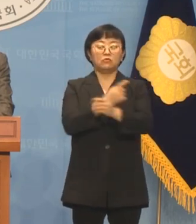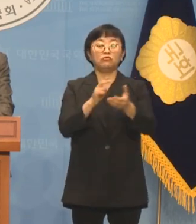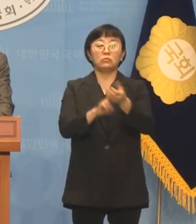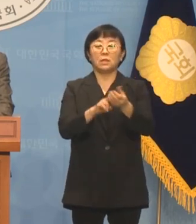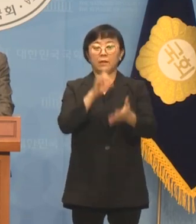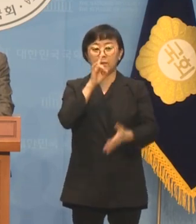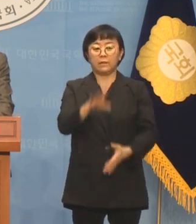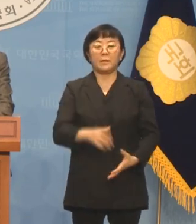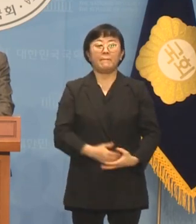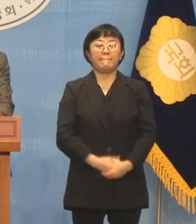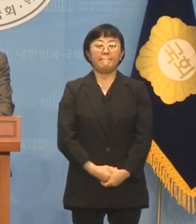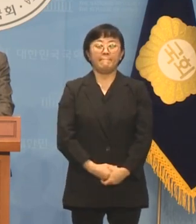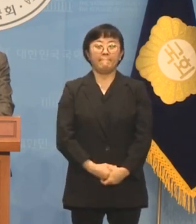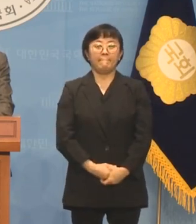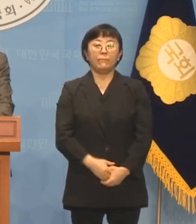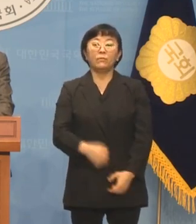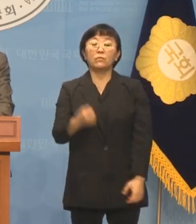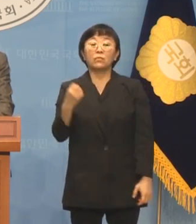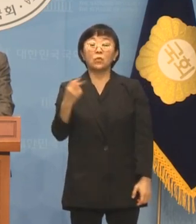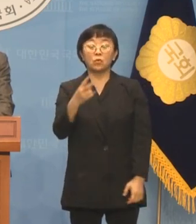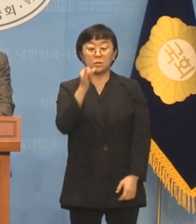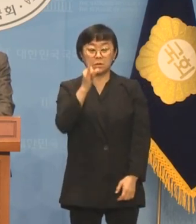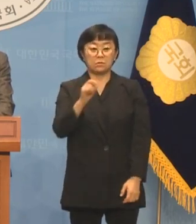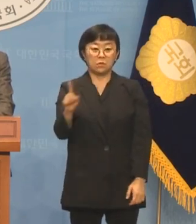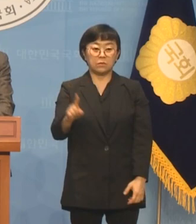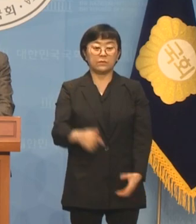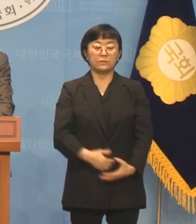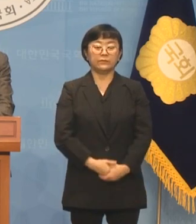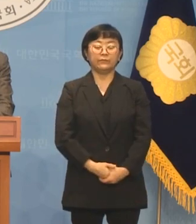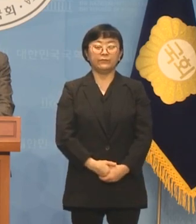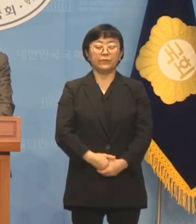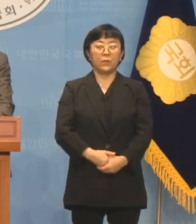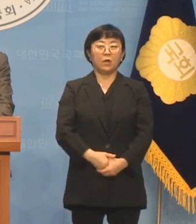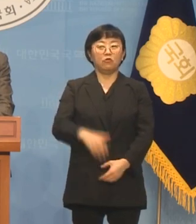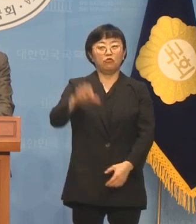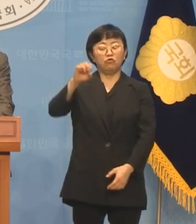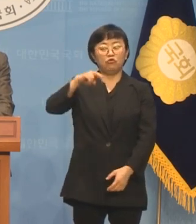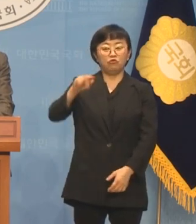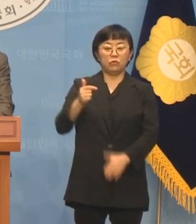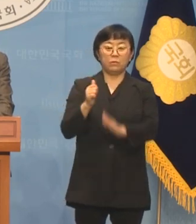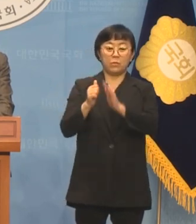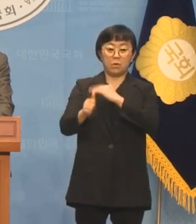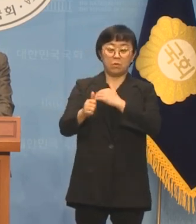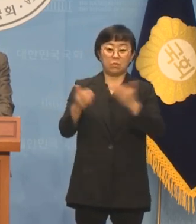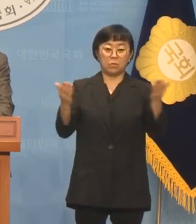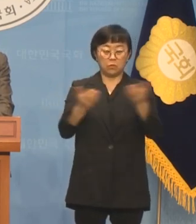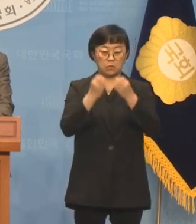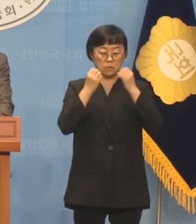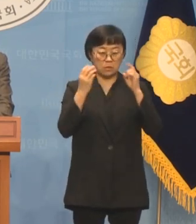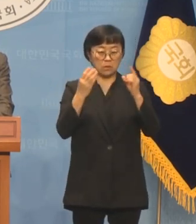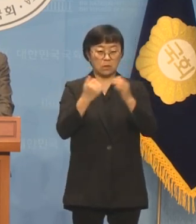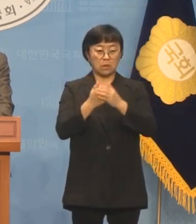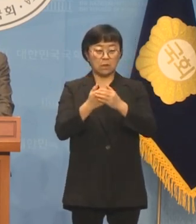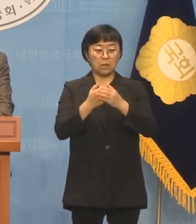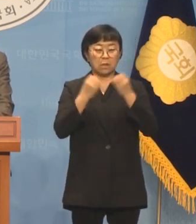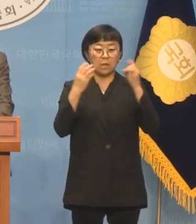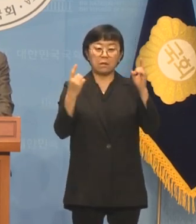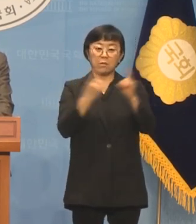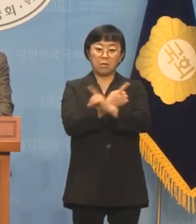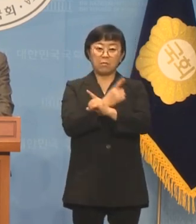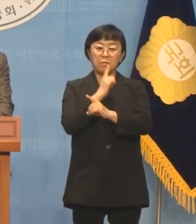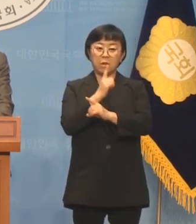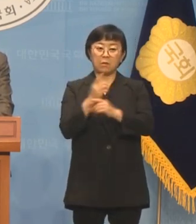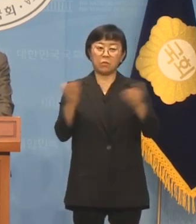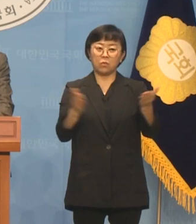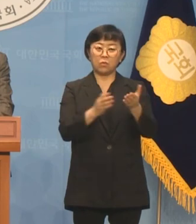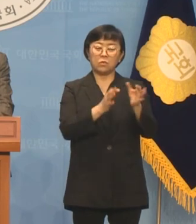않습니다. 이뿐만이 아닙니다. 윤 원내대표는 노동개혁을 언급하며